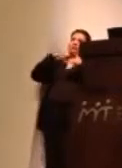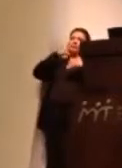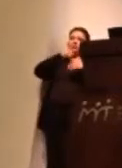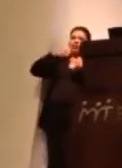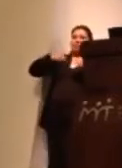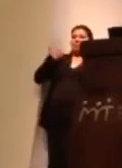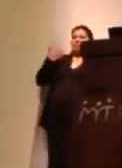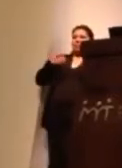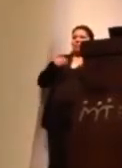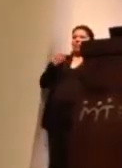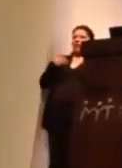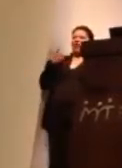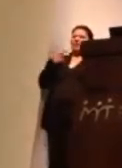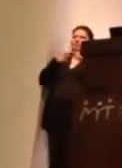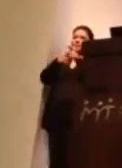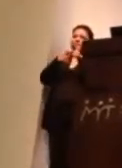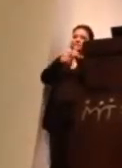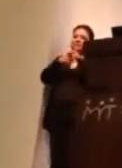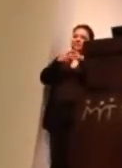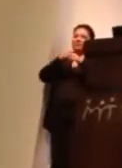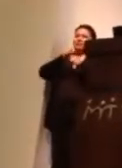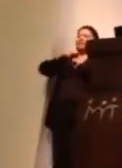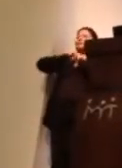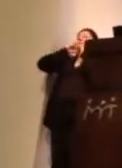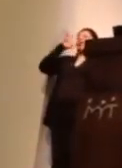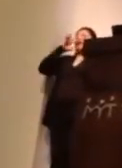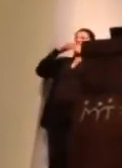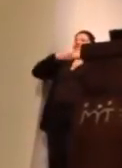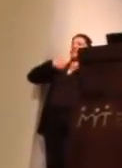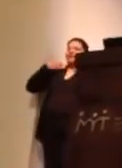enojados, se levanta enojado.